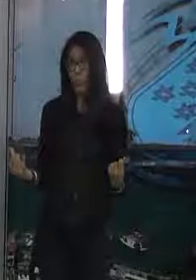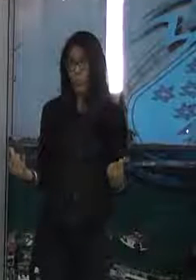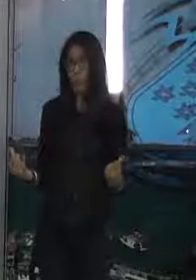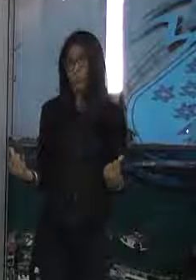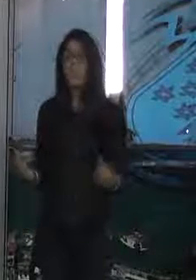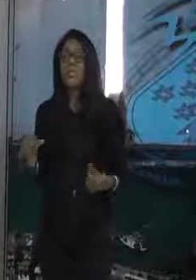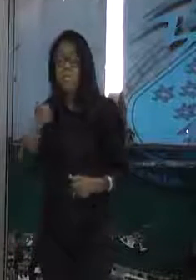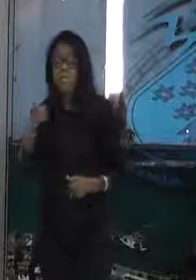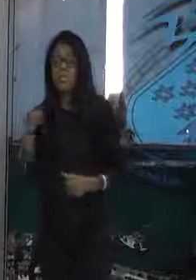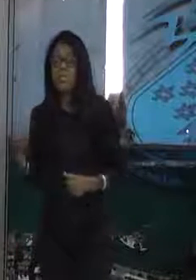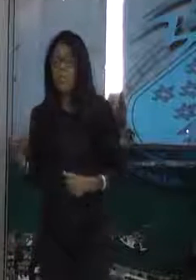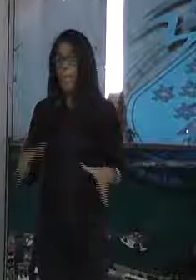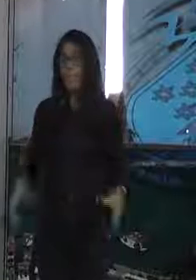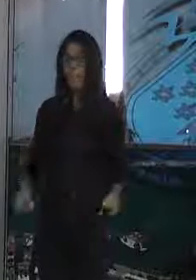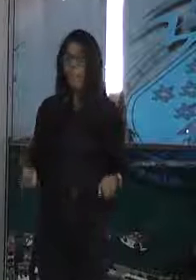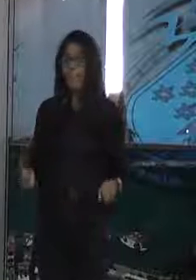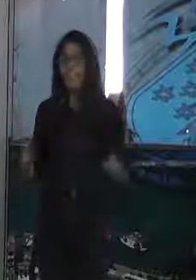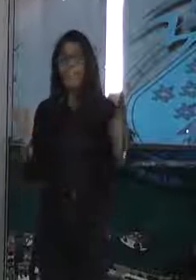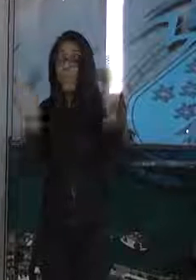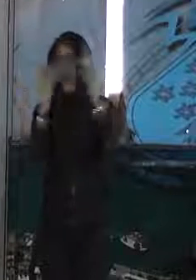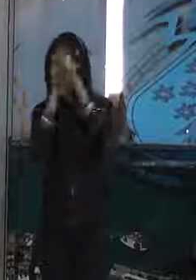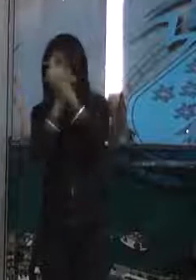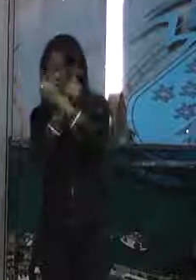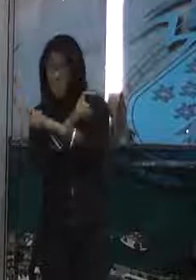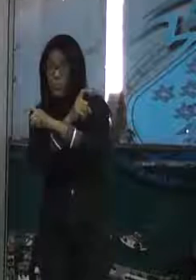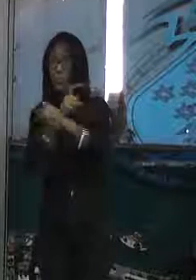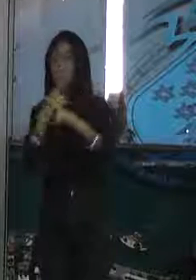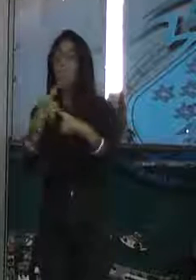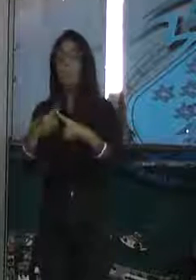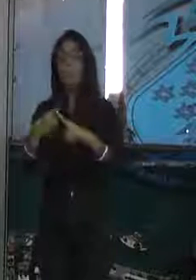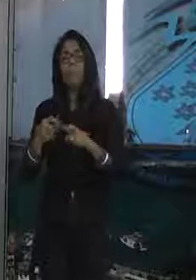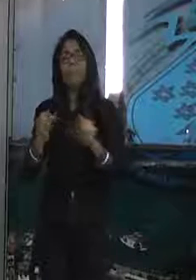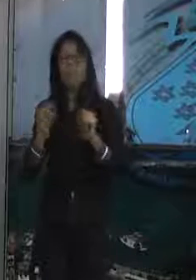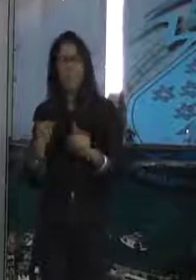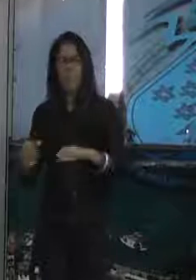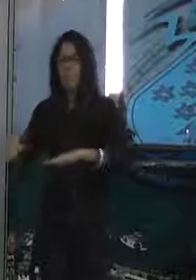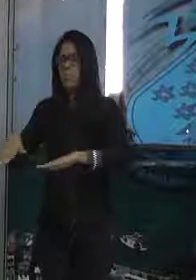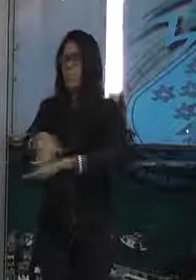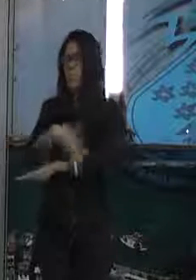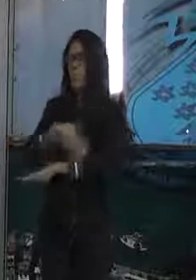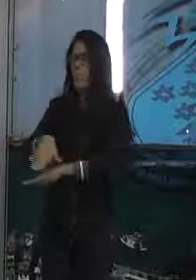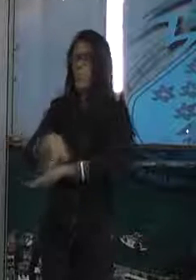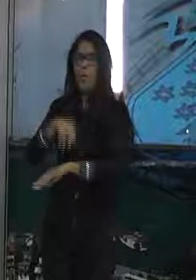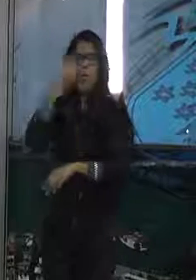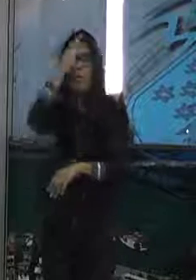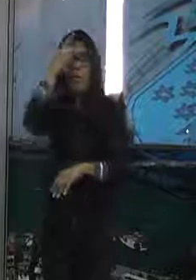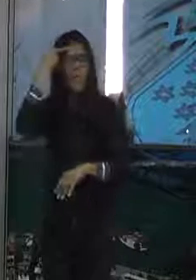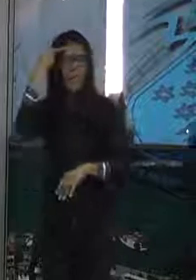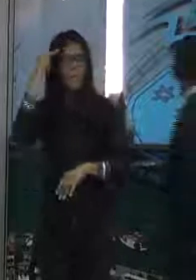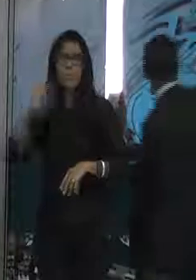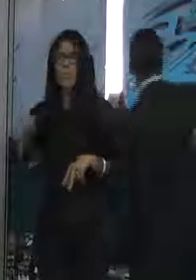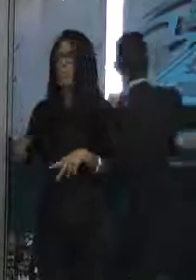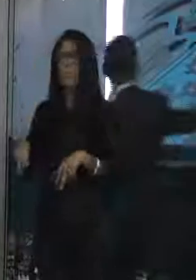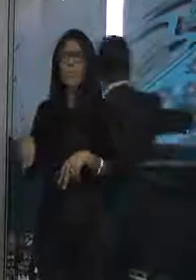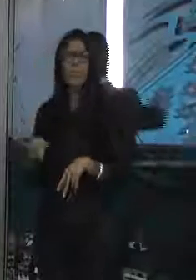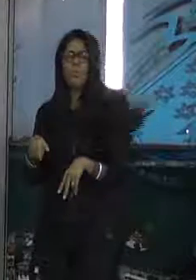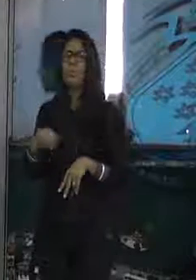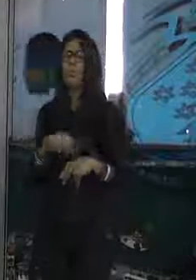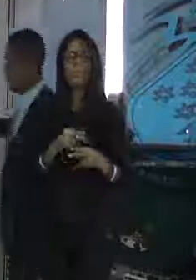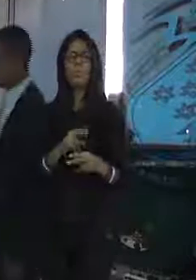banco desse, vereador Juarez, que Vossa Excelência pode estar passando com seu filho, com seu neto. Eu quero dizer aqui que eu não estou